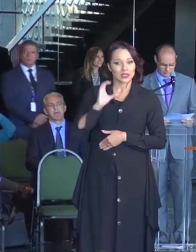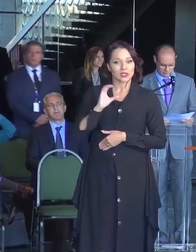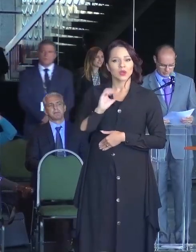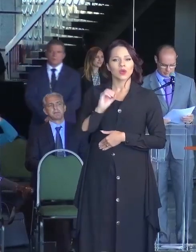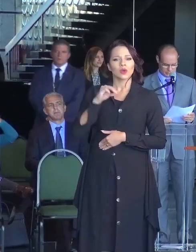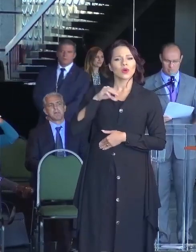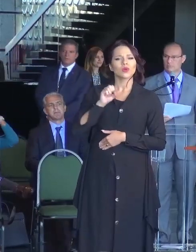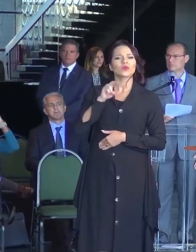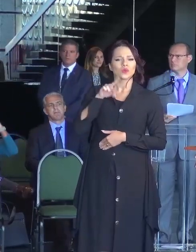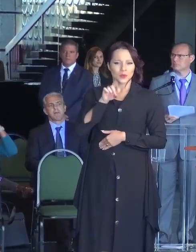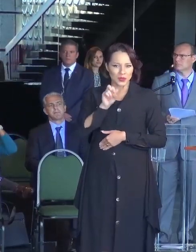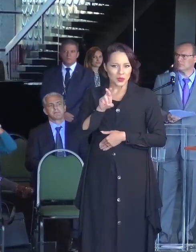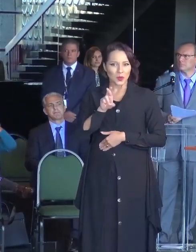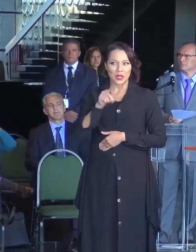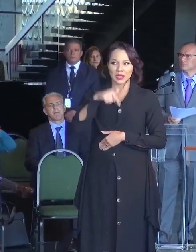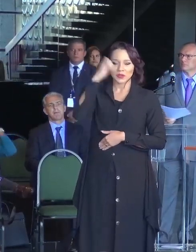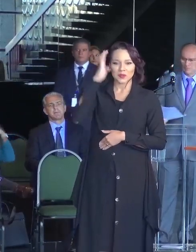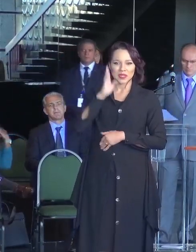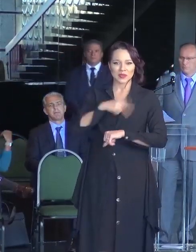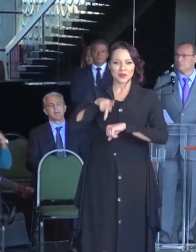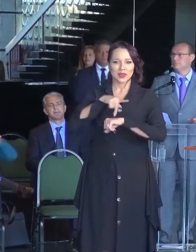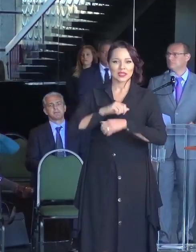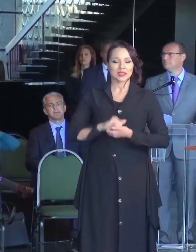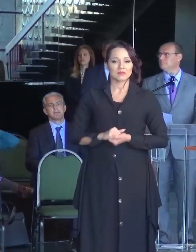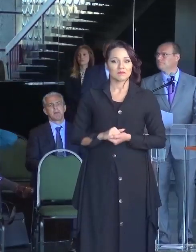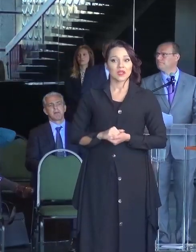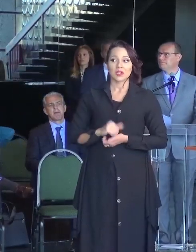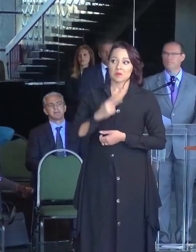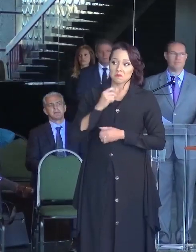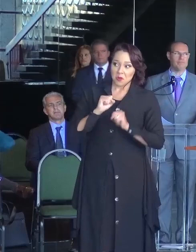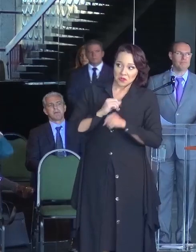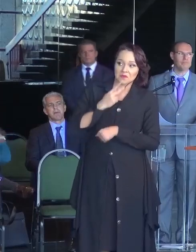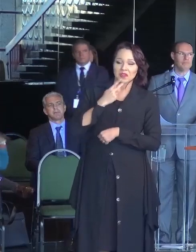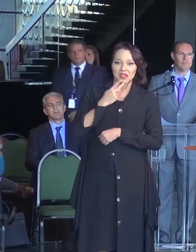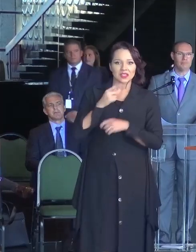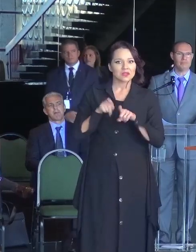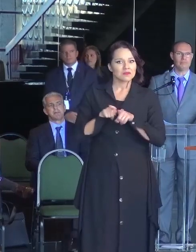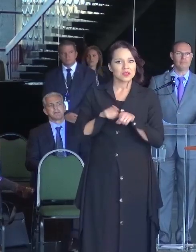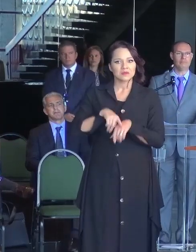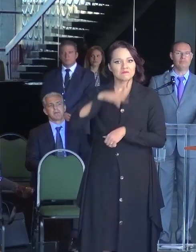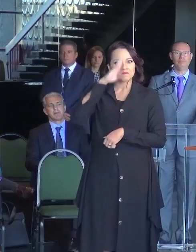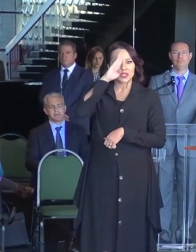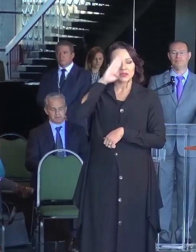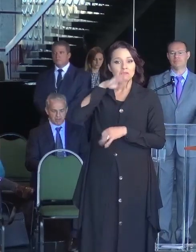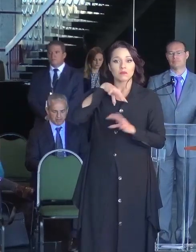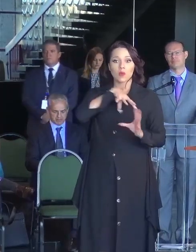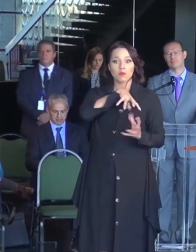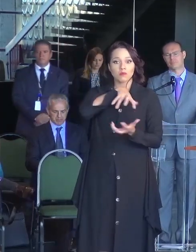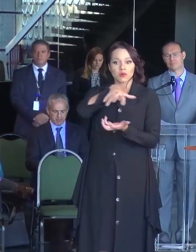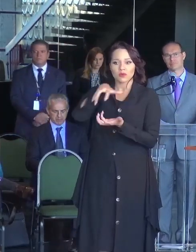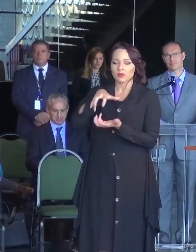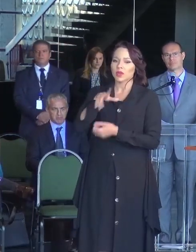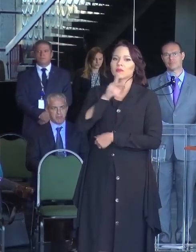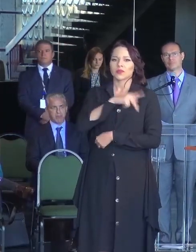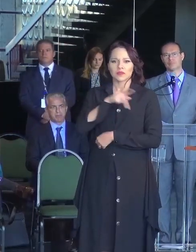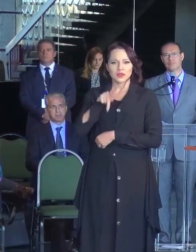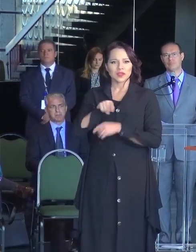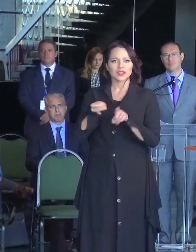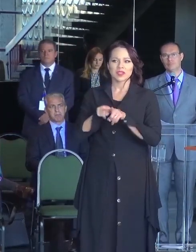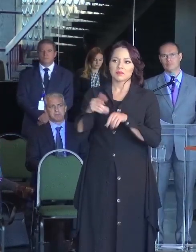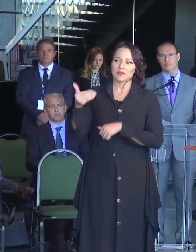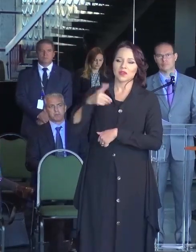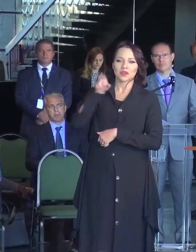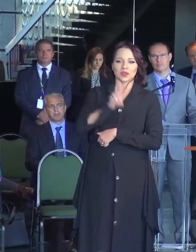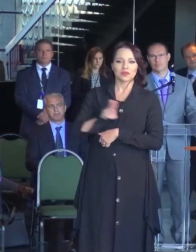do nosso país e, arrisco, ouso dizer, uma das maiores do mundo, professora também vinda